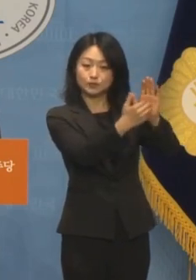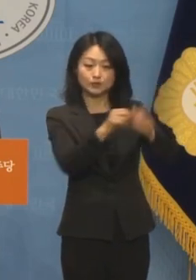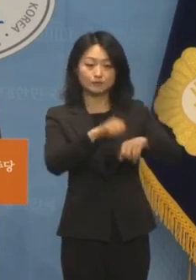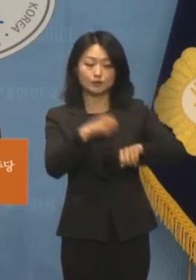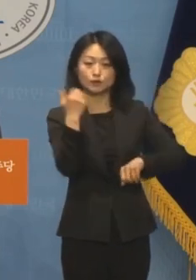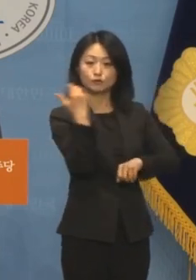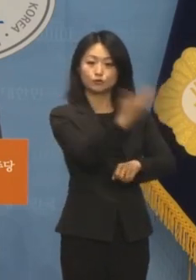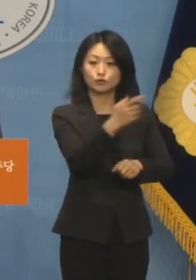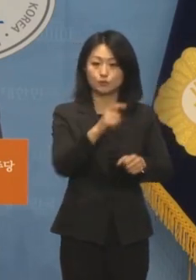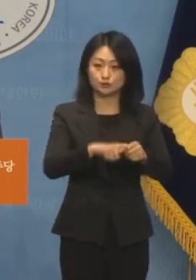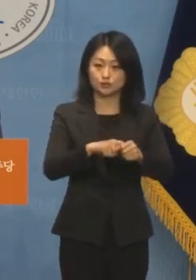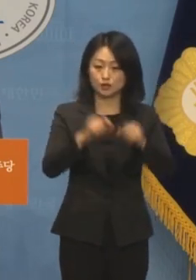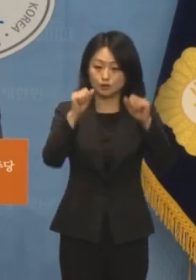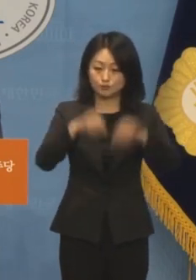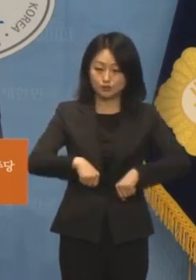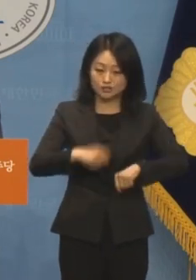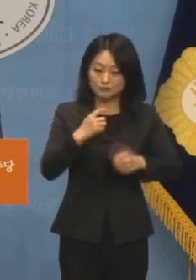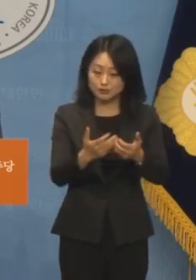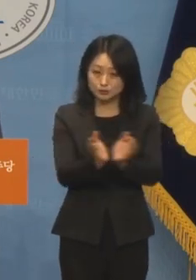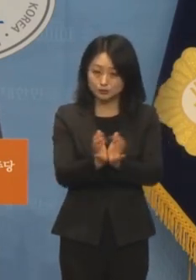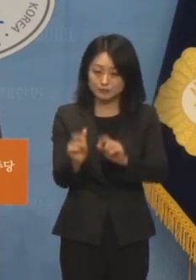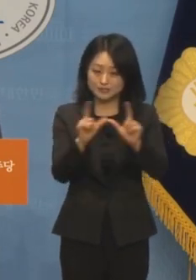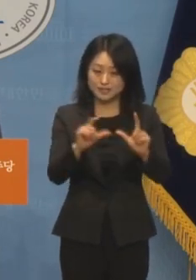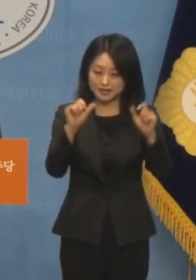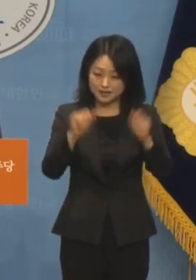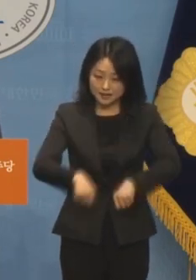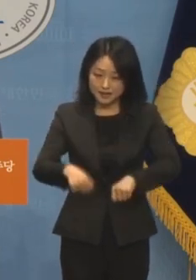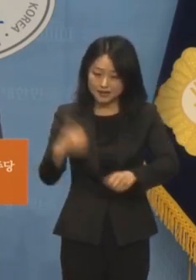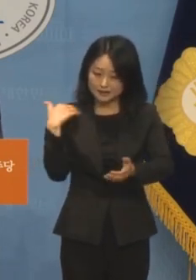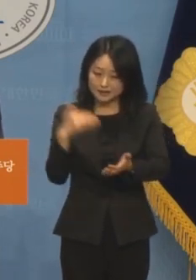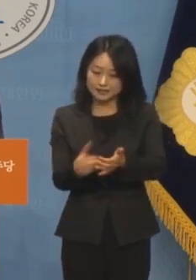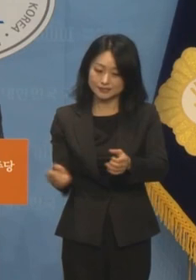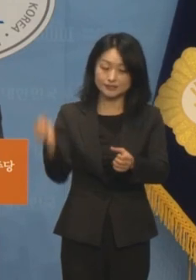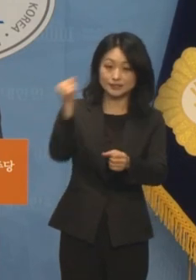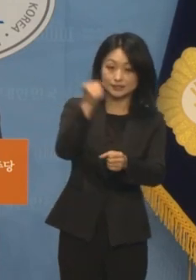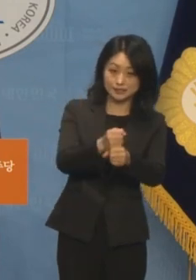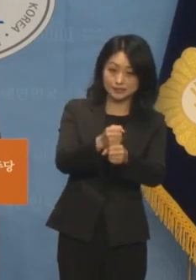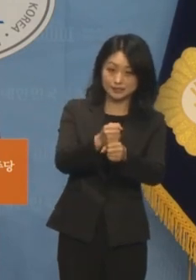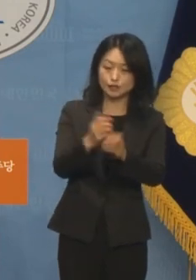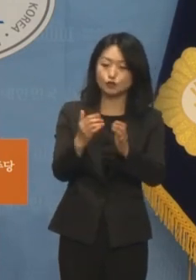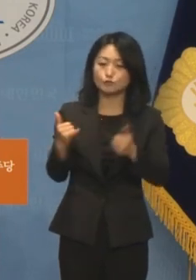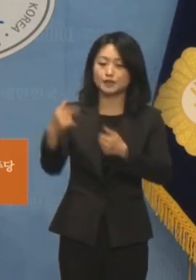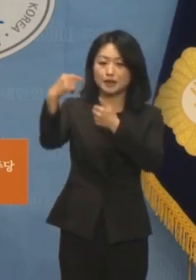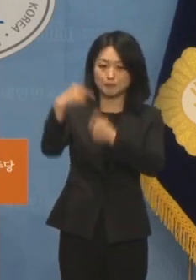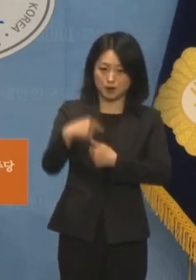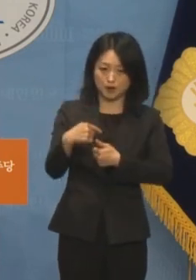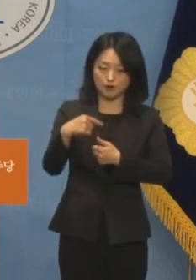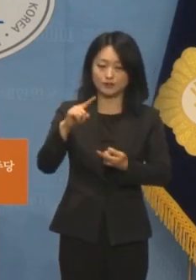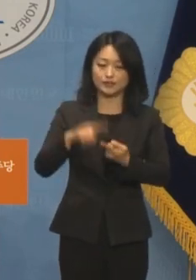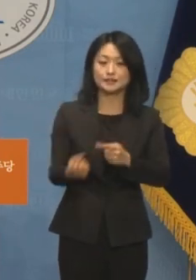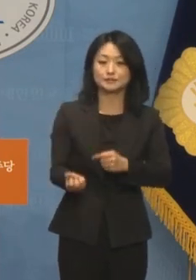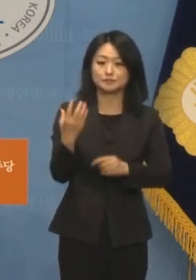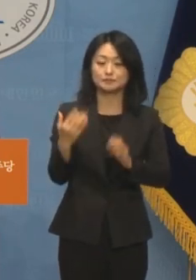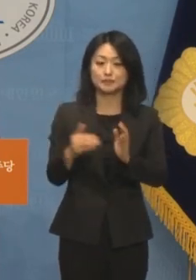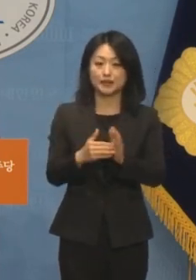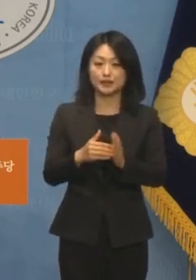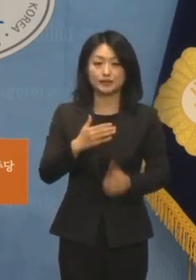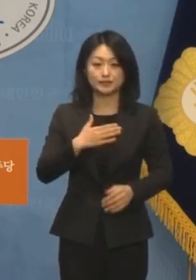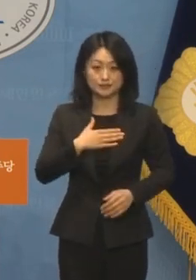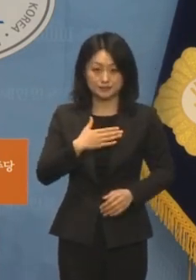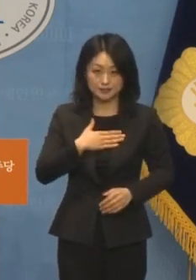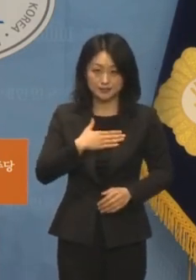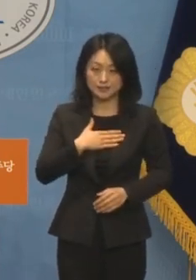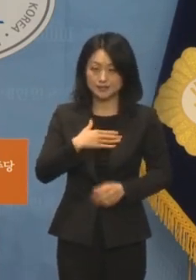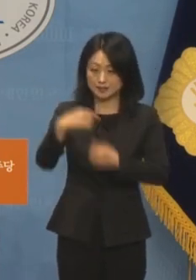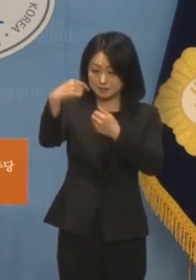무너진 민주주의와 민생을 되살리려는 국민 명령의 선거였습니다. 저와 사회민주당은 그